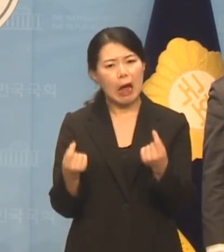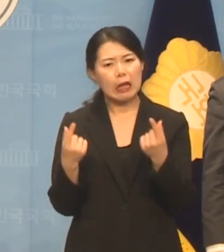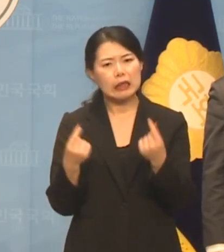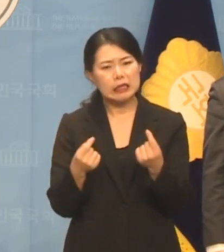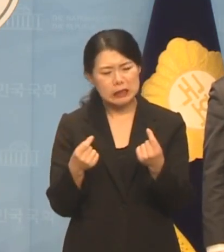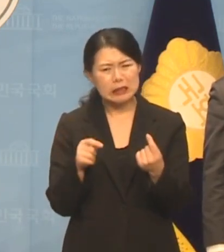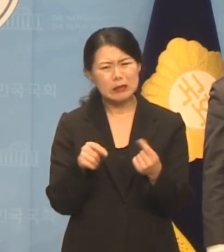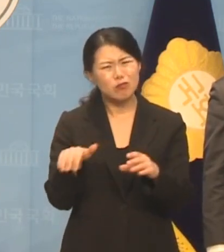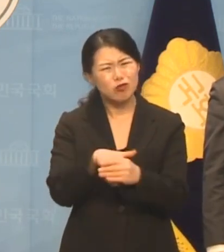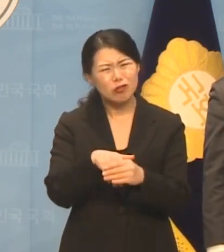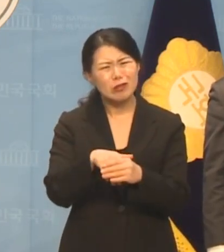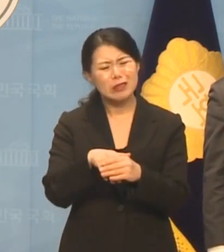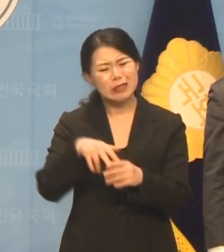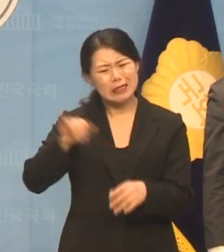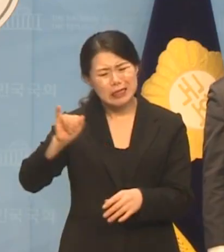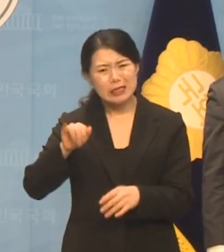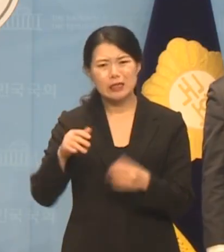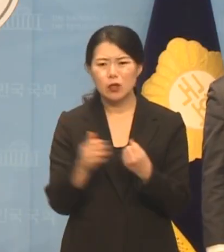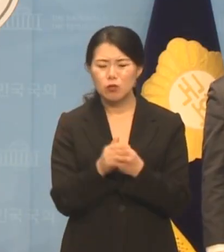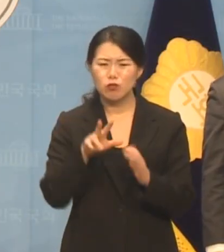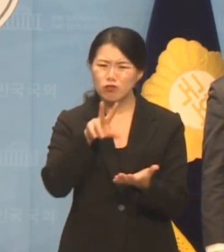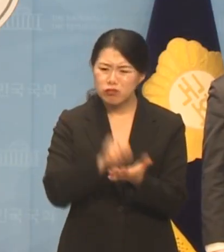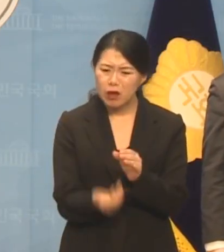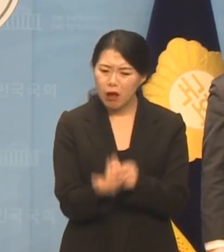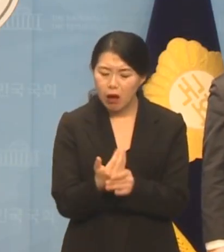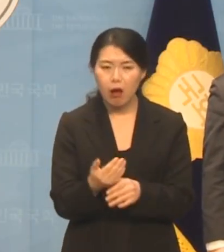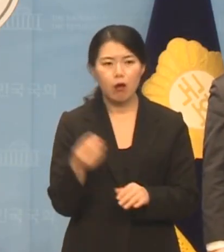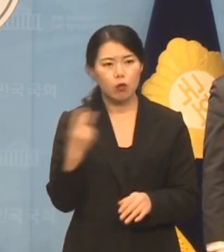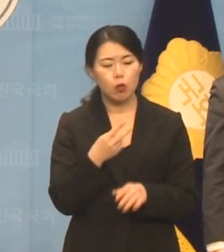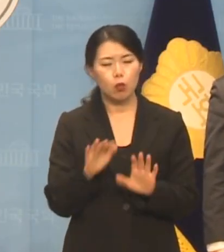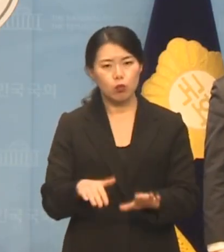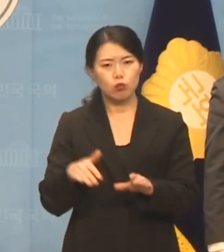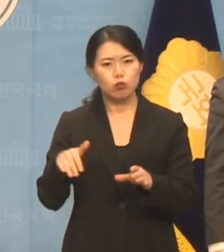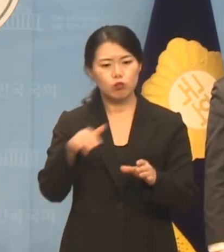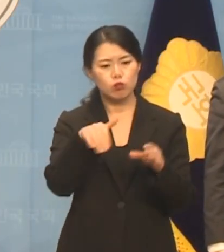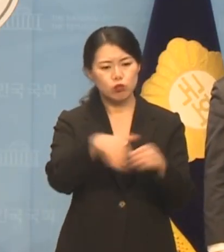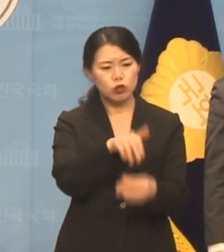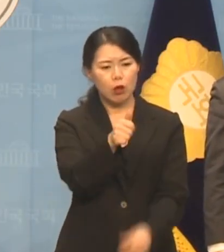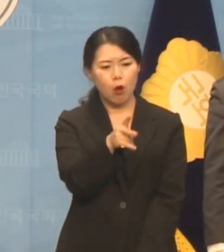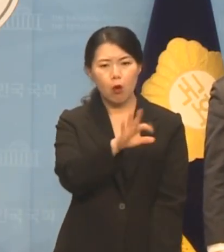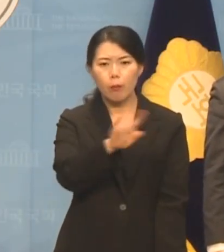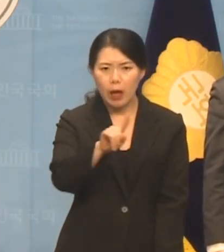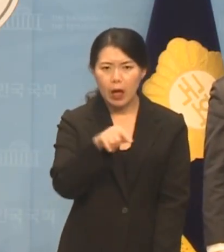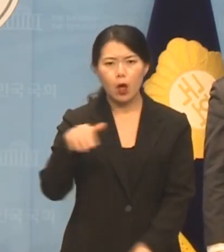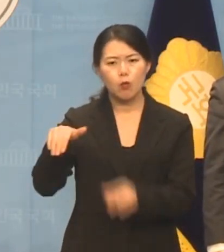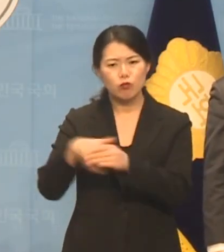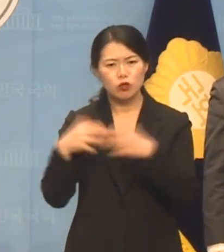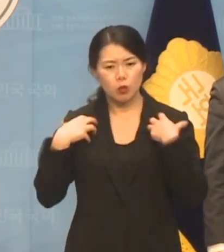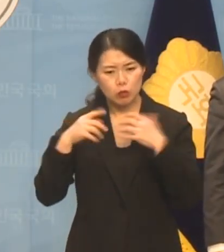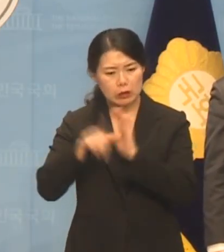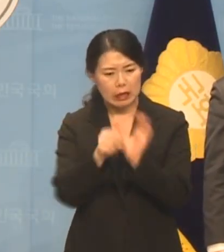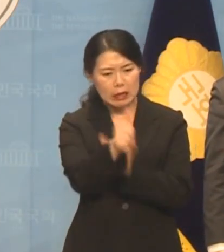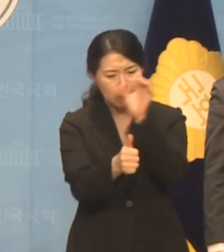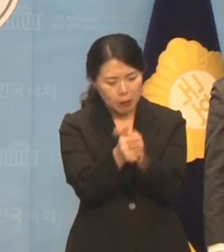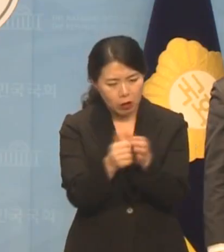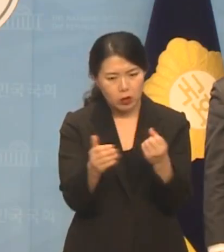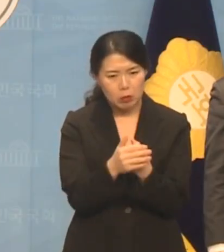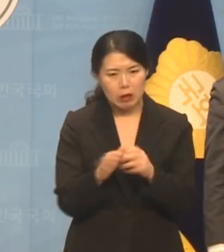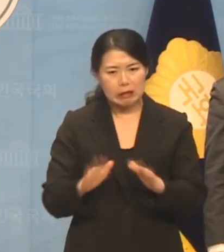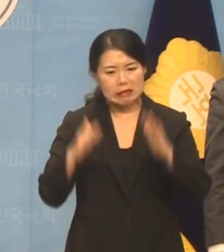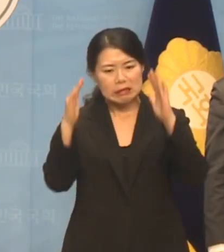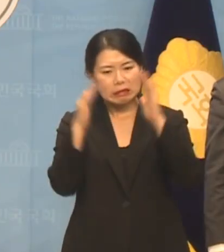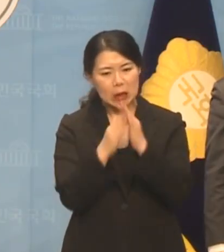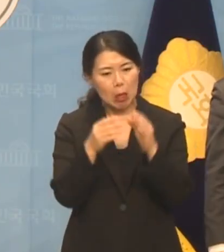문시이기 때문에 집안 사람이라고 주장했습니다. 그러면서 문형배 재판관이 문재인 정부 당시 임명된 것이 같은